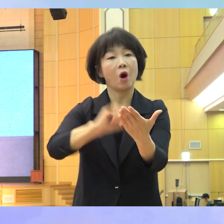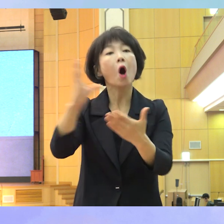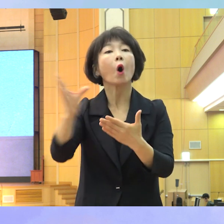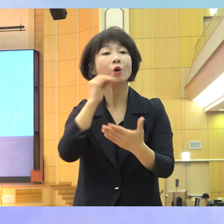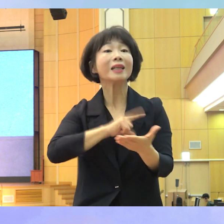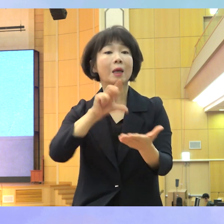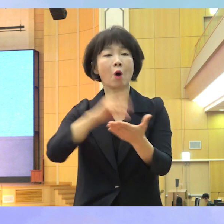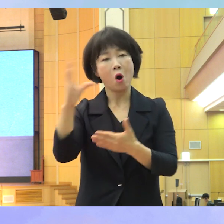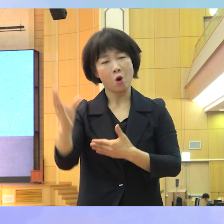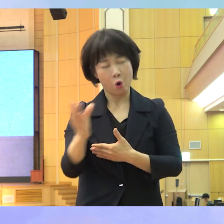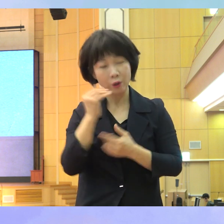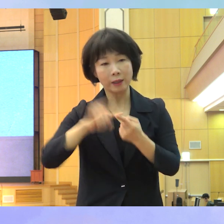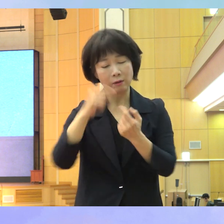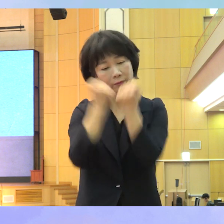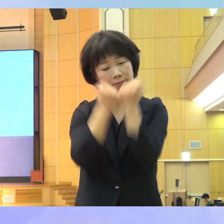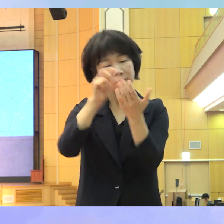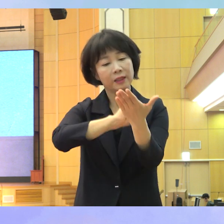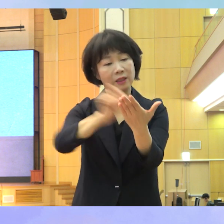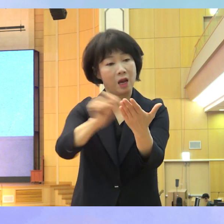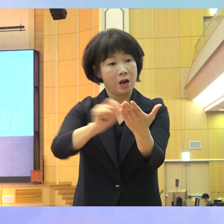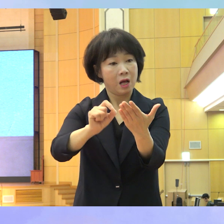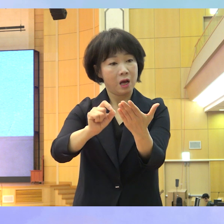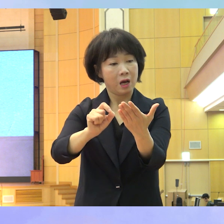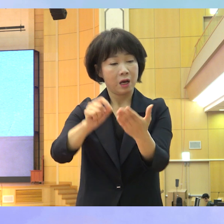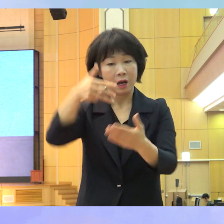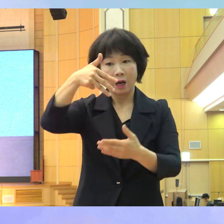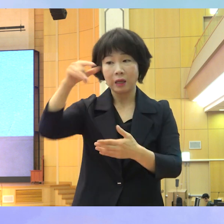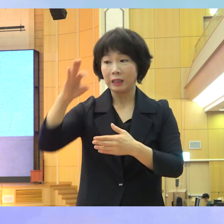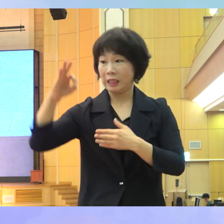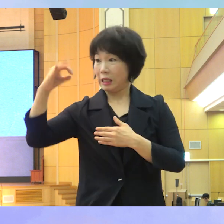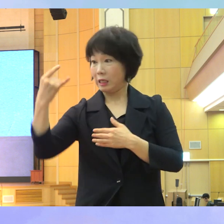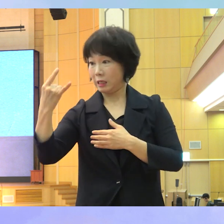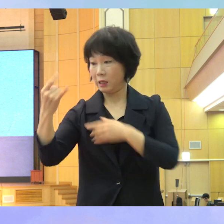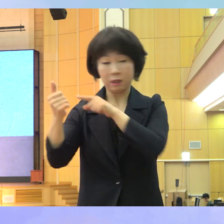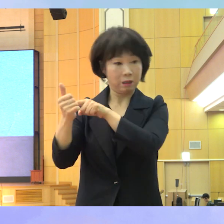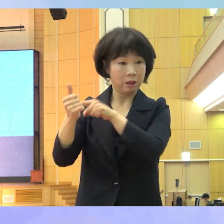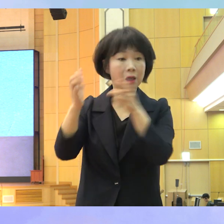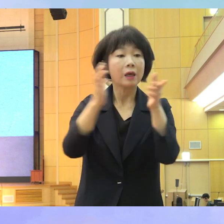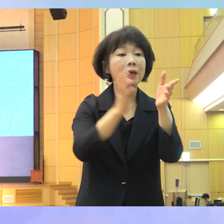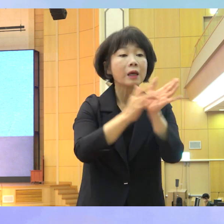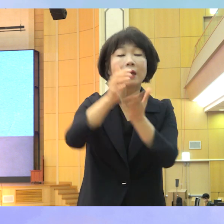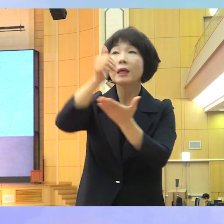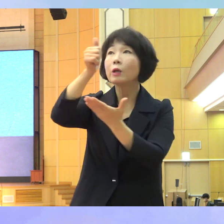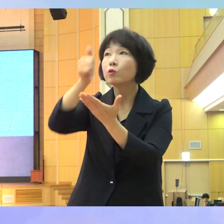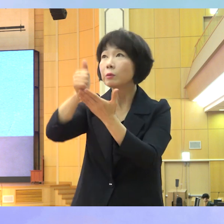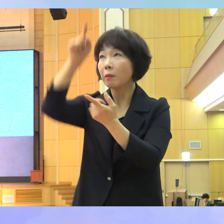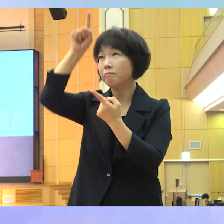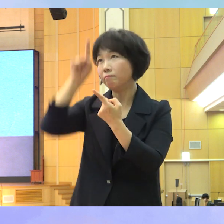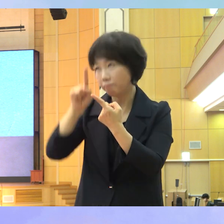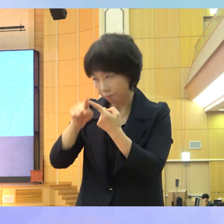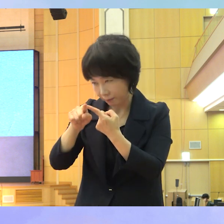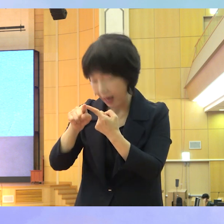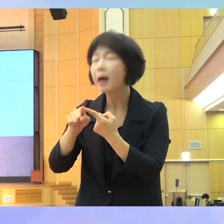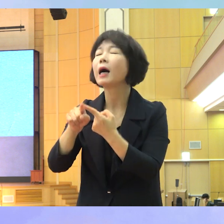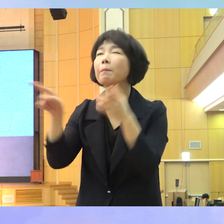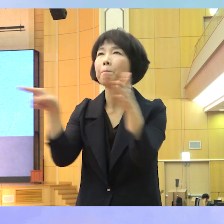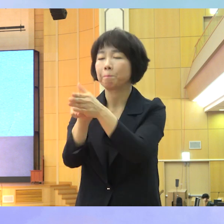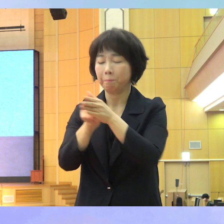나옵니다. 잘 한번 들어보세요. 칭의는 예수님에 대한